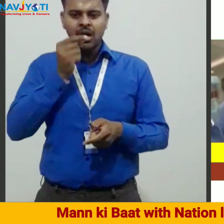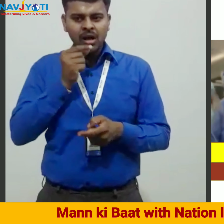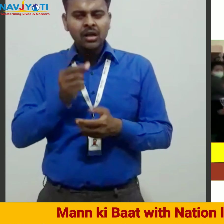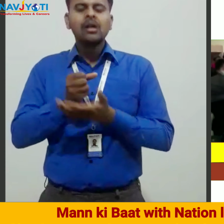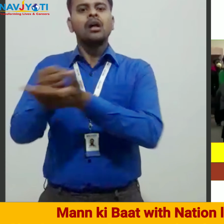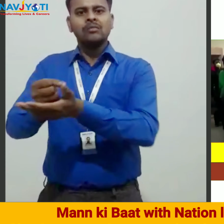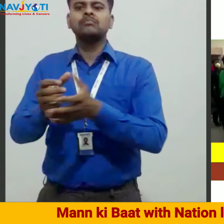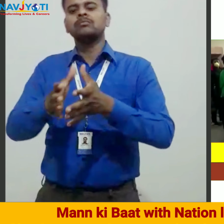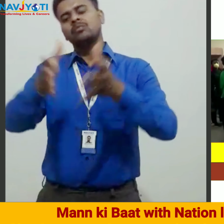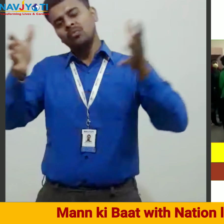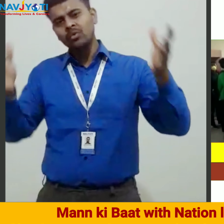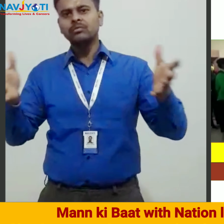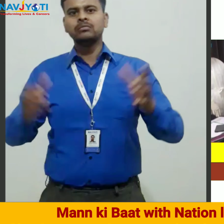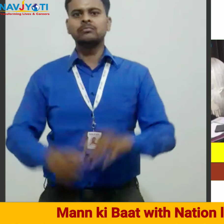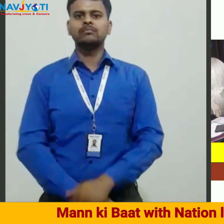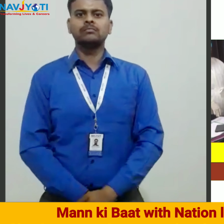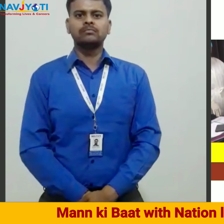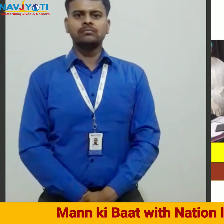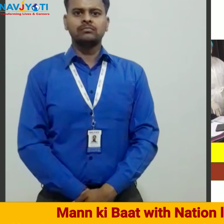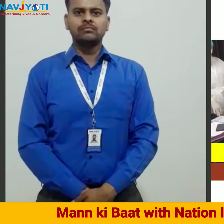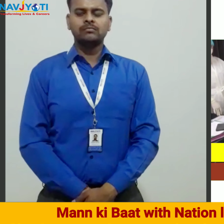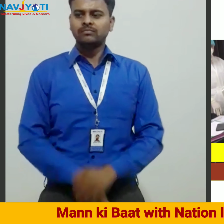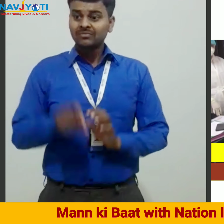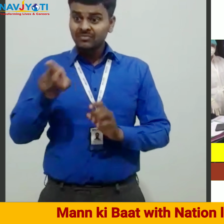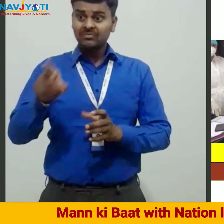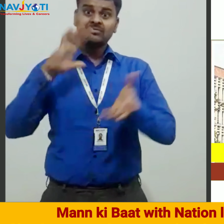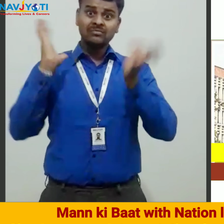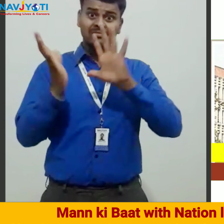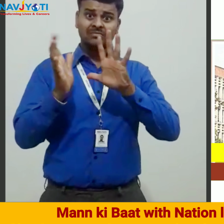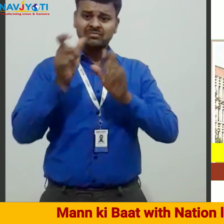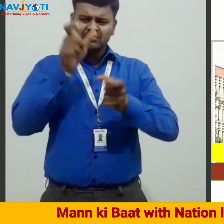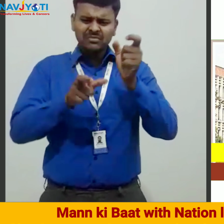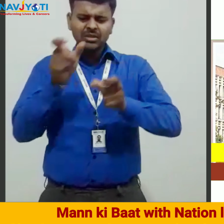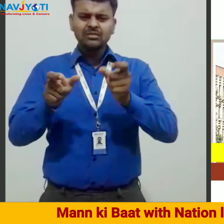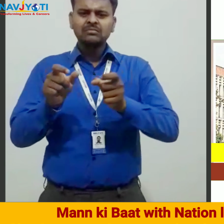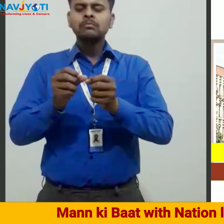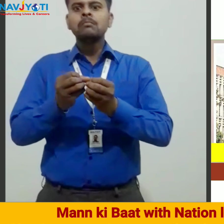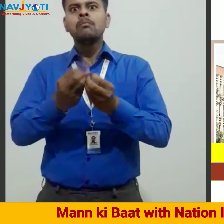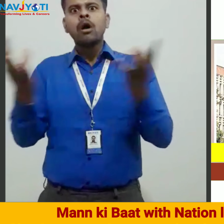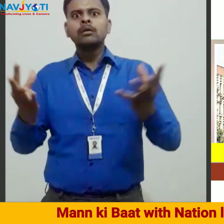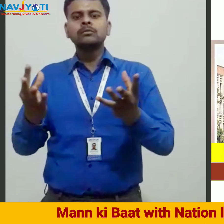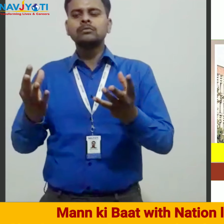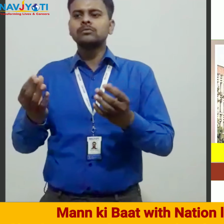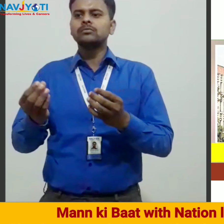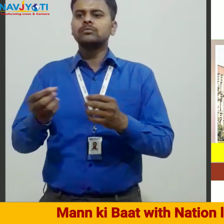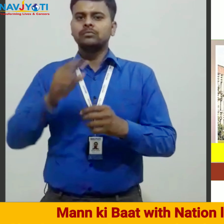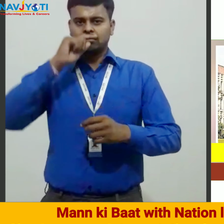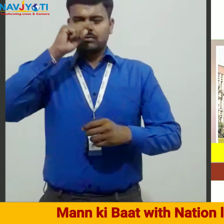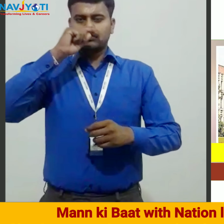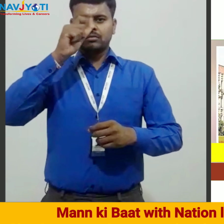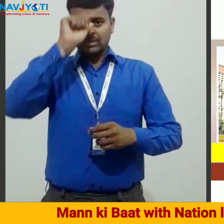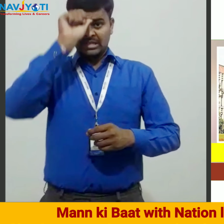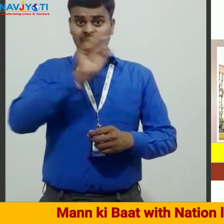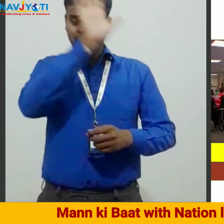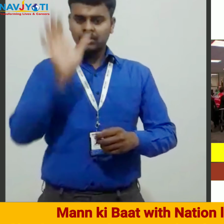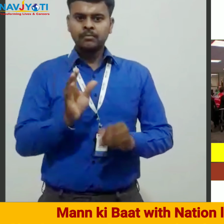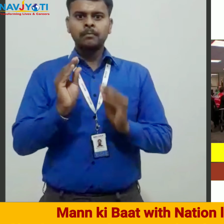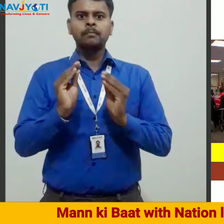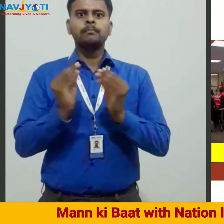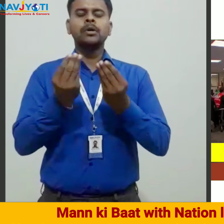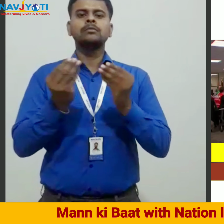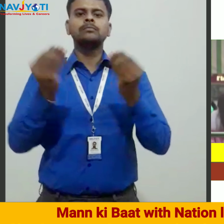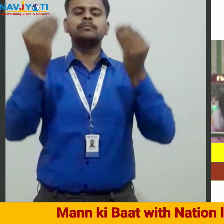ने अपनी संस्कृति के अनुरूप फैसला लिया। हमने भारत की आवश्यकताओं के लिए जो करना था उसका प्रयास तो बढ़ाया